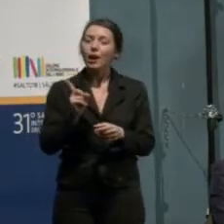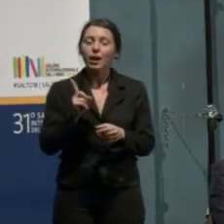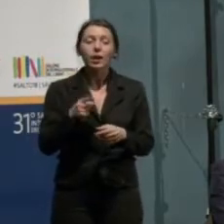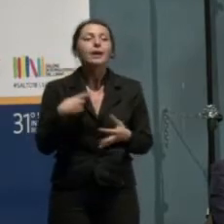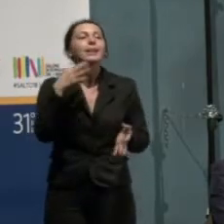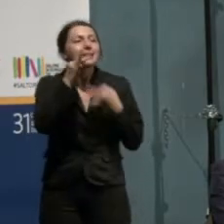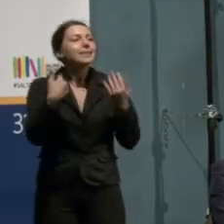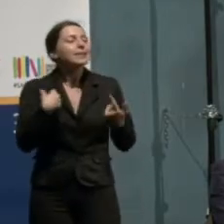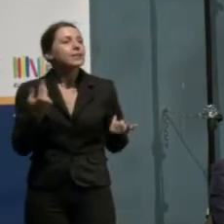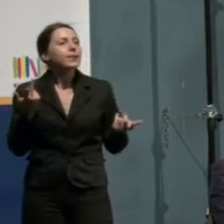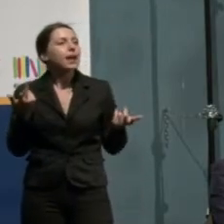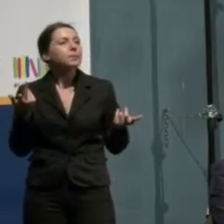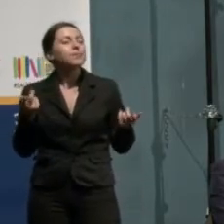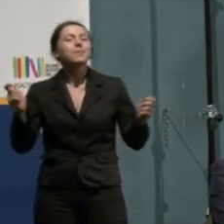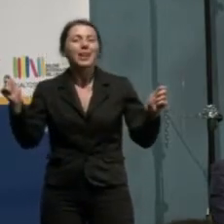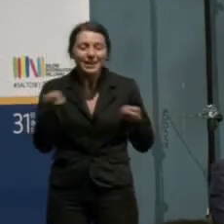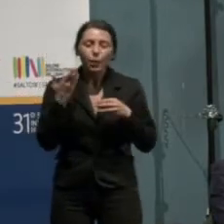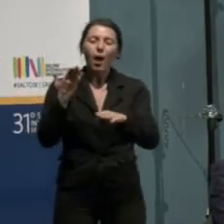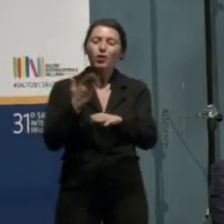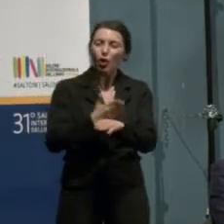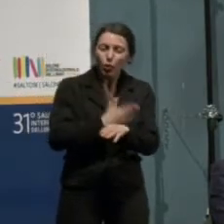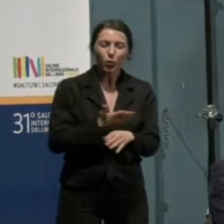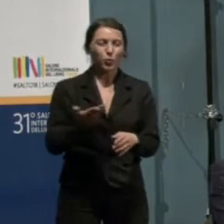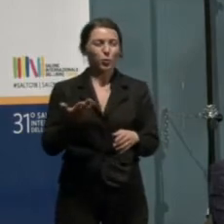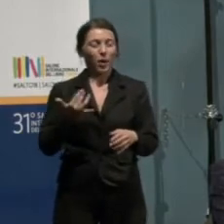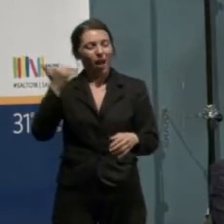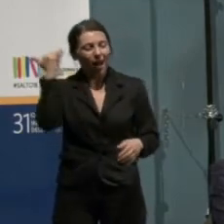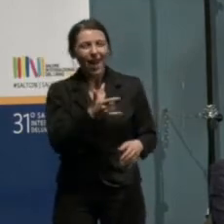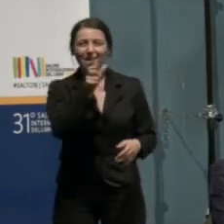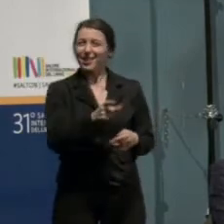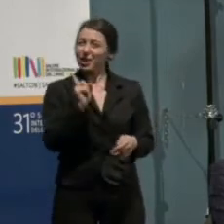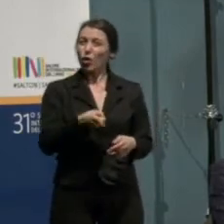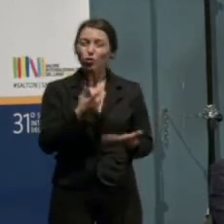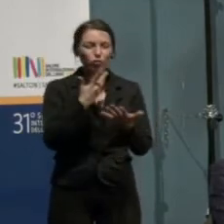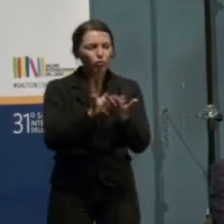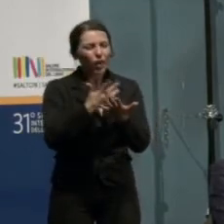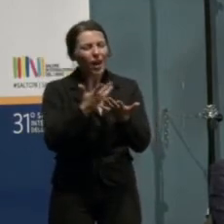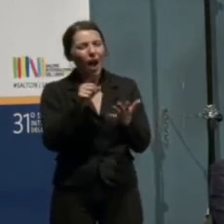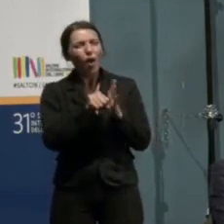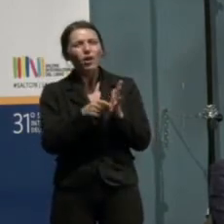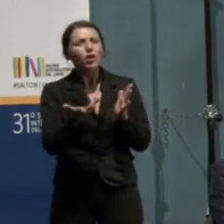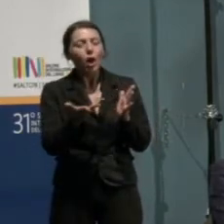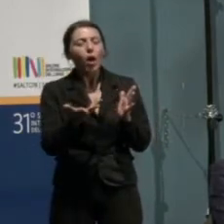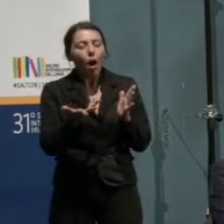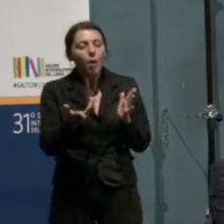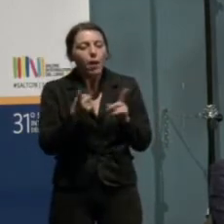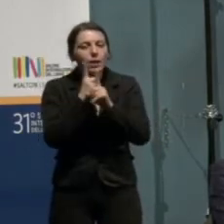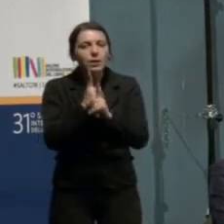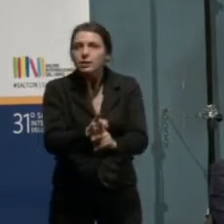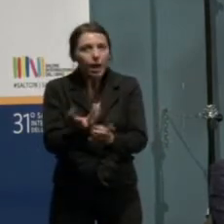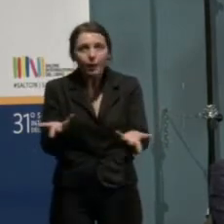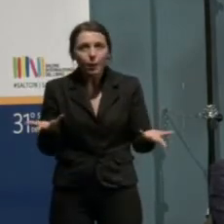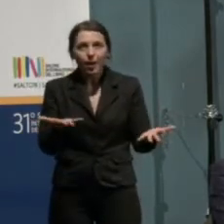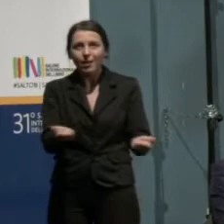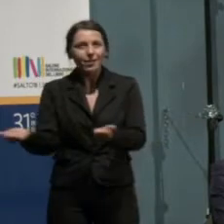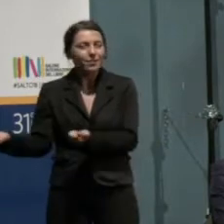storia quello il sequestro la tortura dell'assassinio di giulio è necessario stare ai fatti ei fatti sono molto